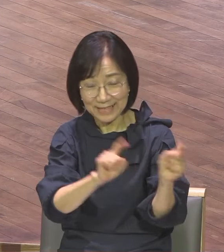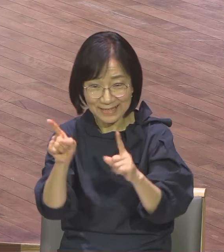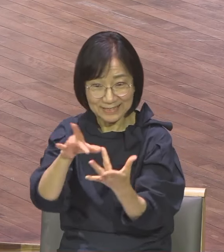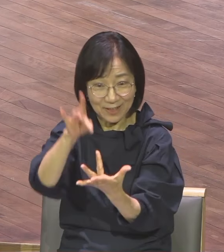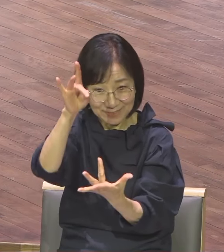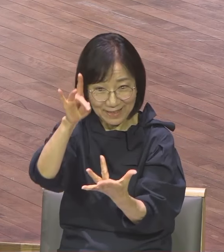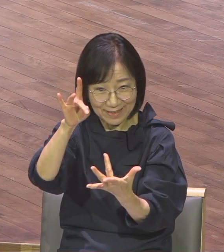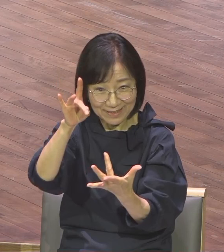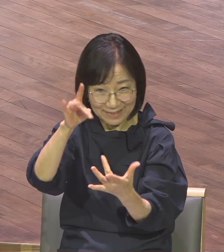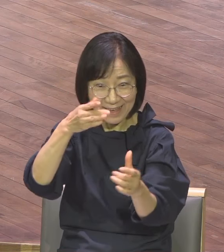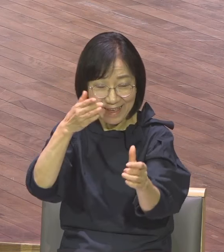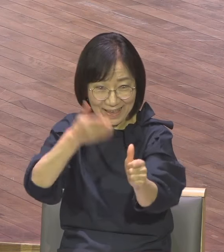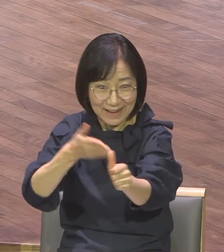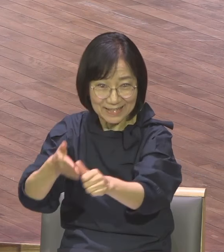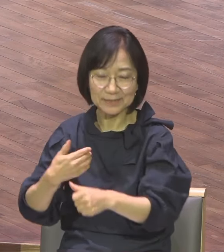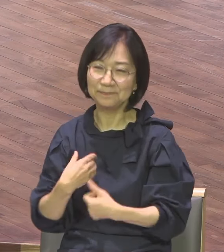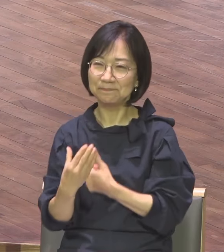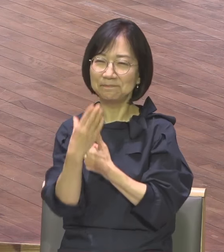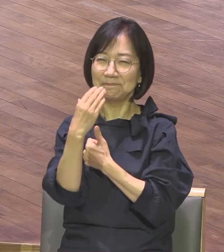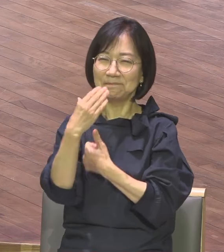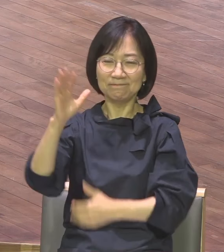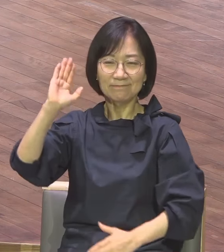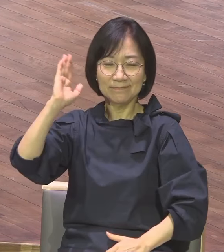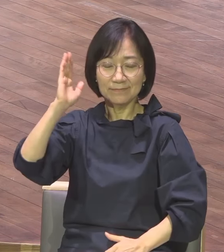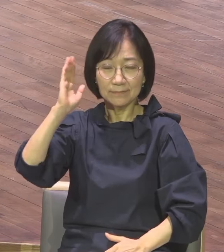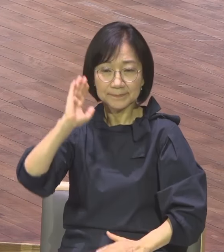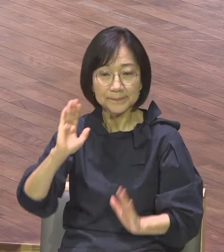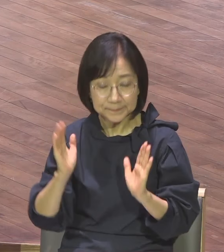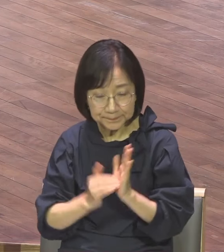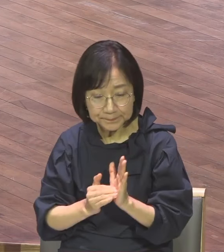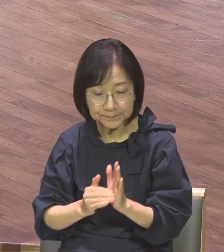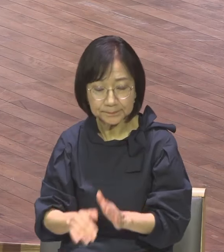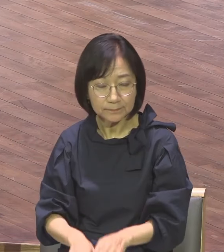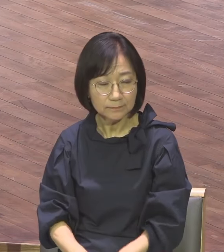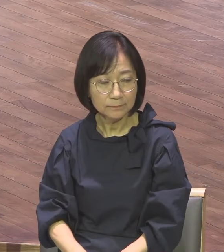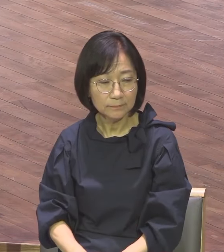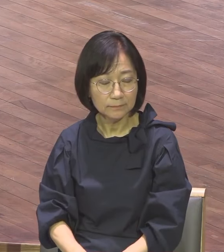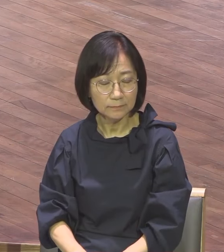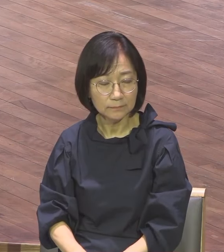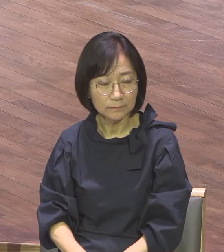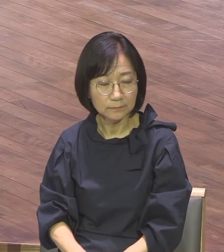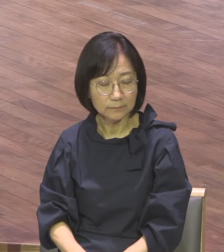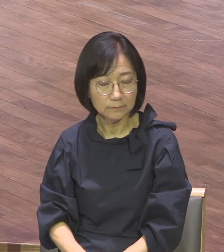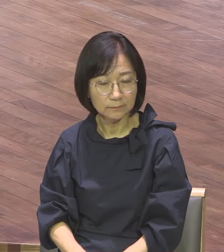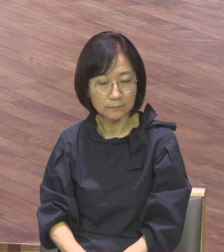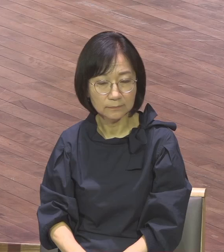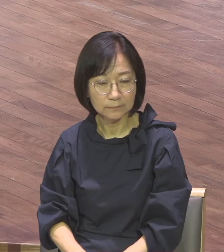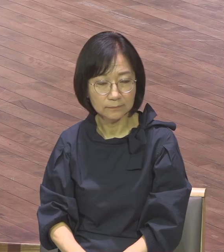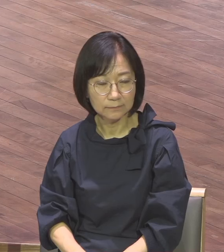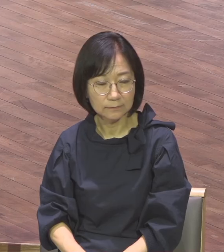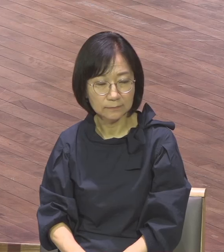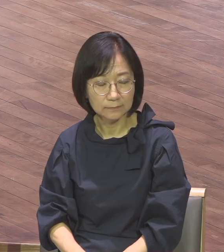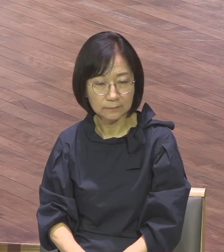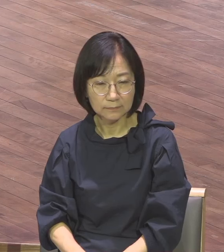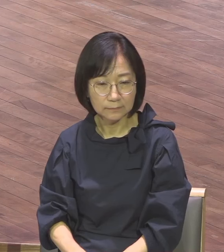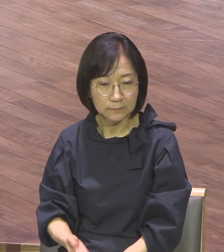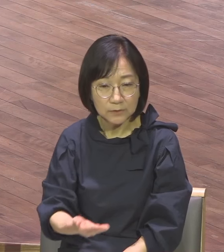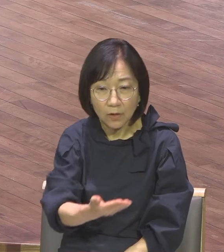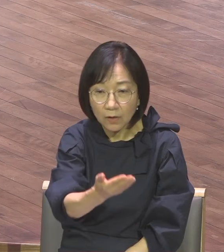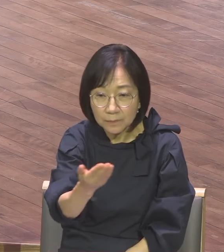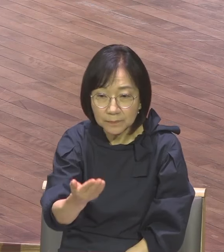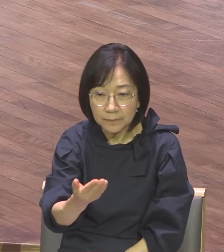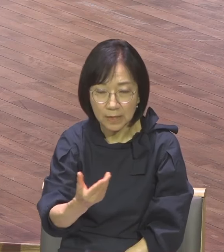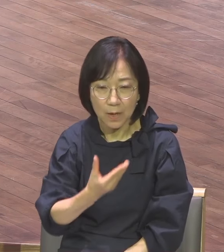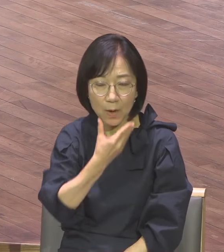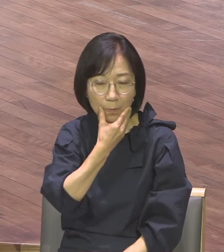그 제목을 제가 준비해서 설교를 했는데, 신앙생활 하면서 놓치게 봐야 될 것이 뭐냐? 복음적